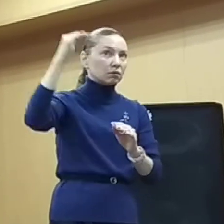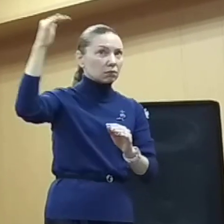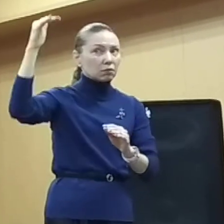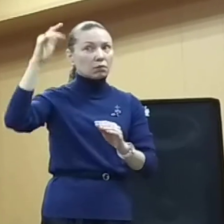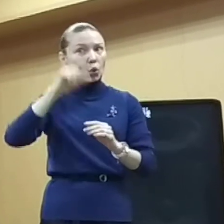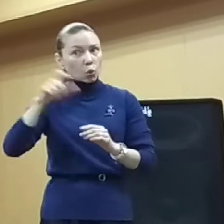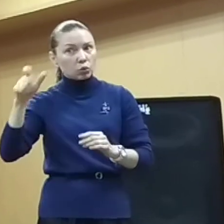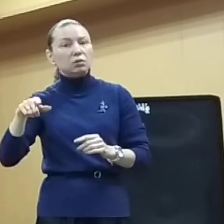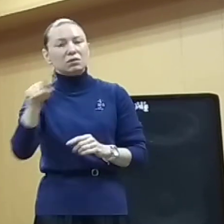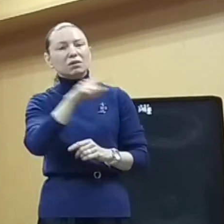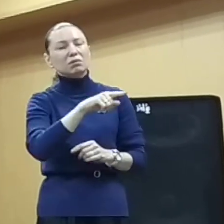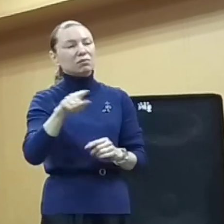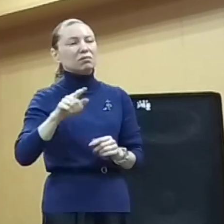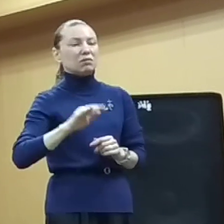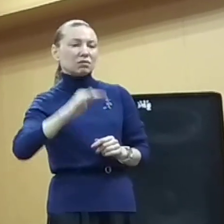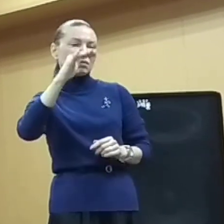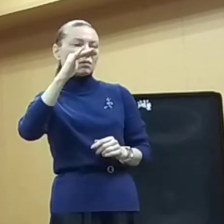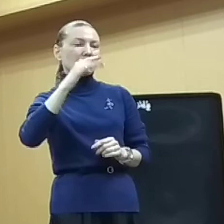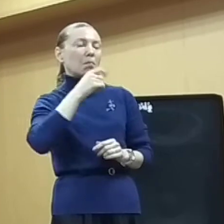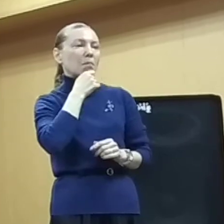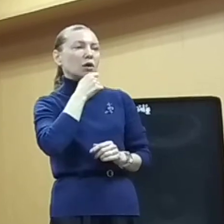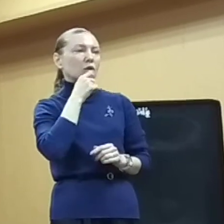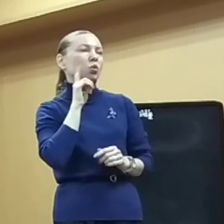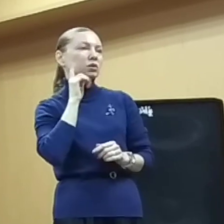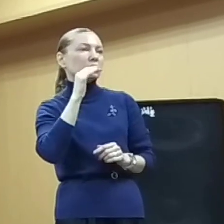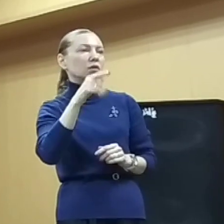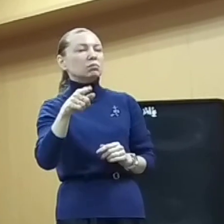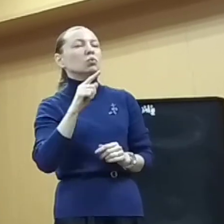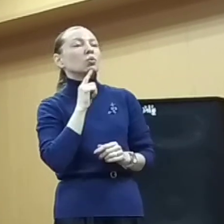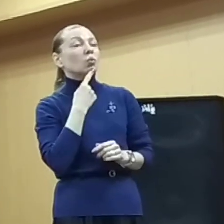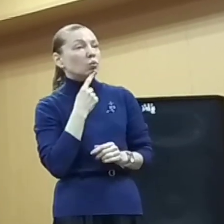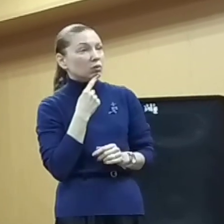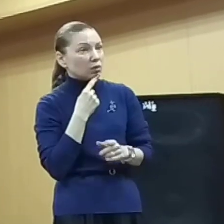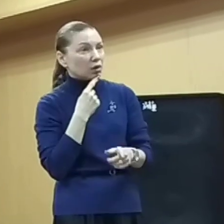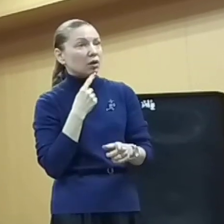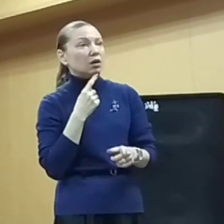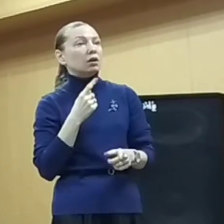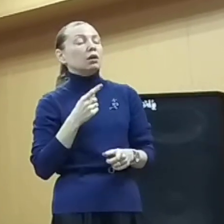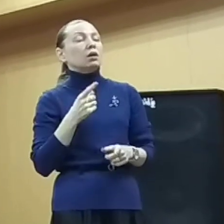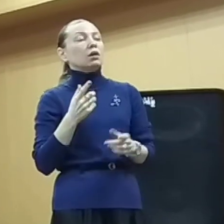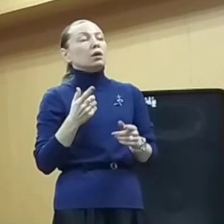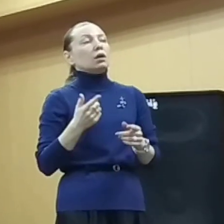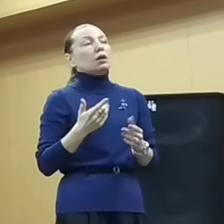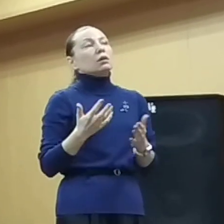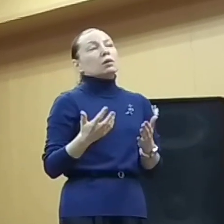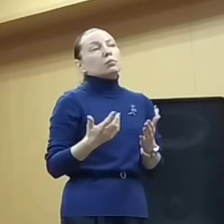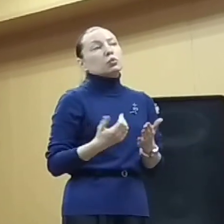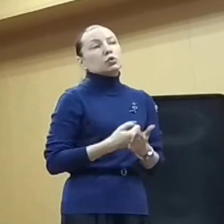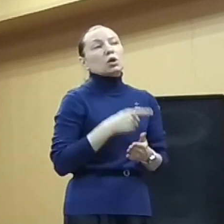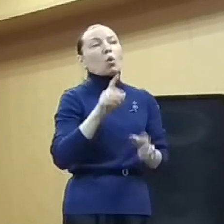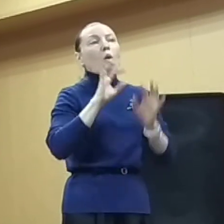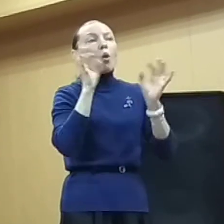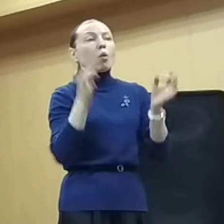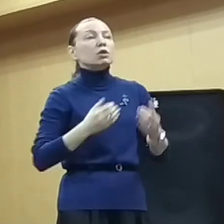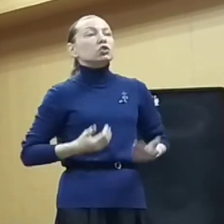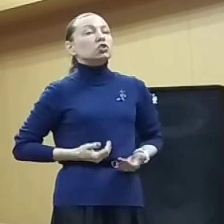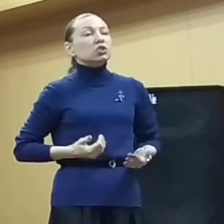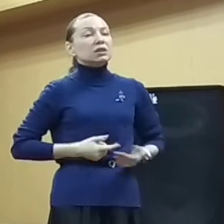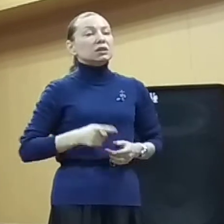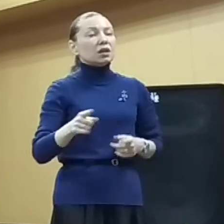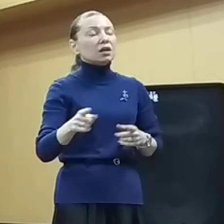трудно. И они, к сожалению, начинают образ жизни, который им